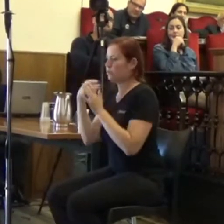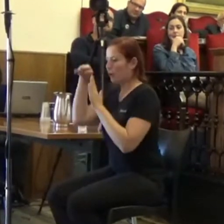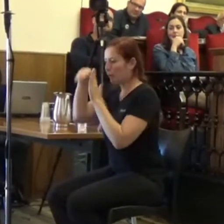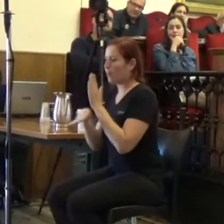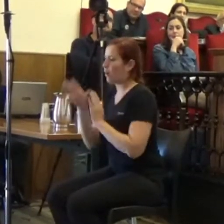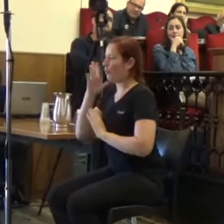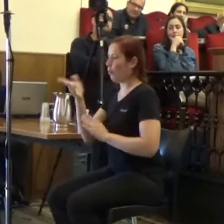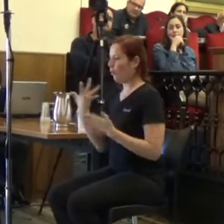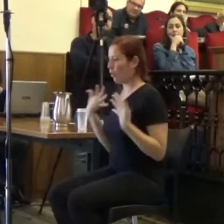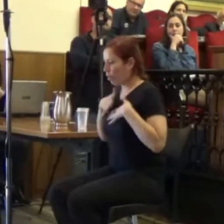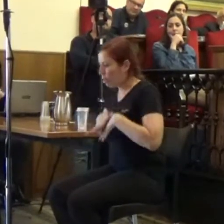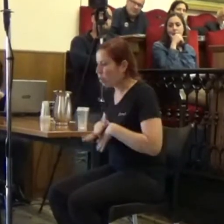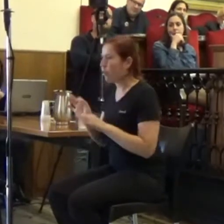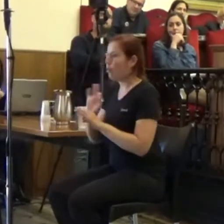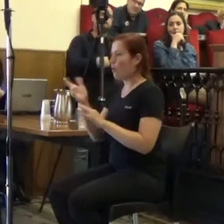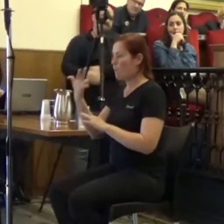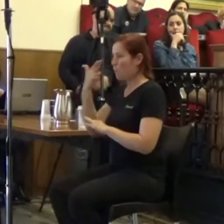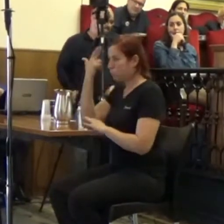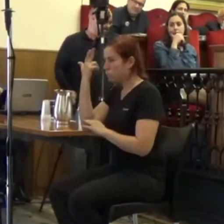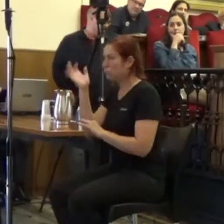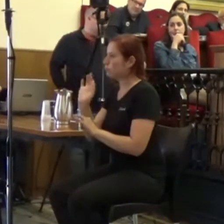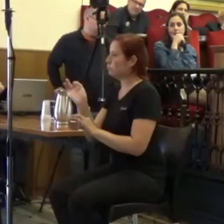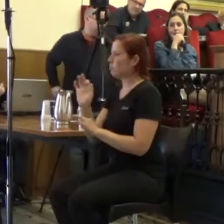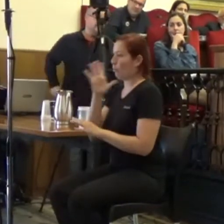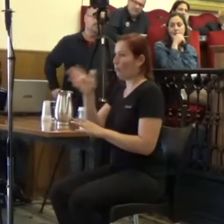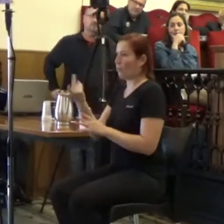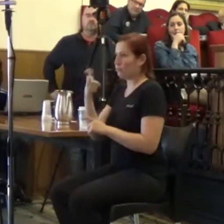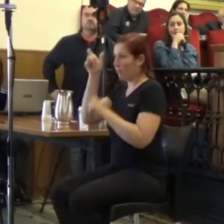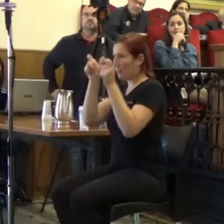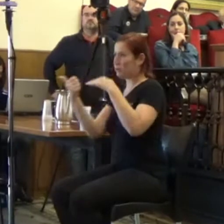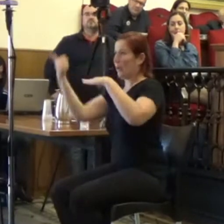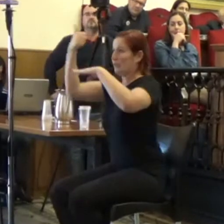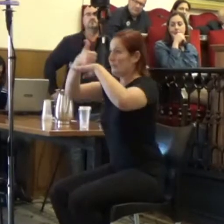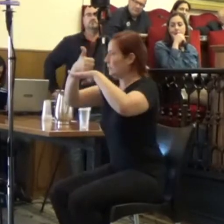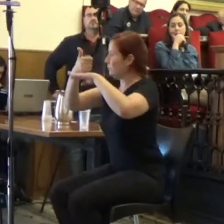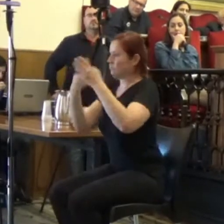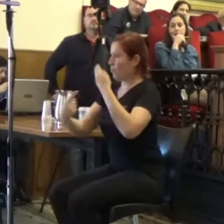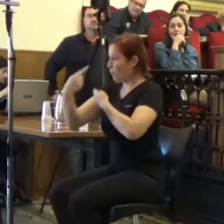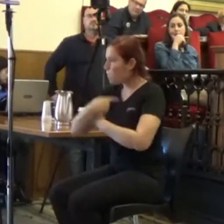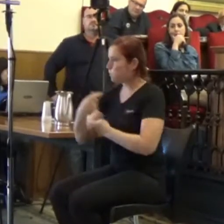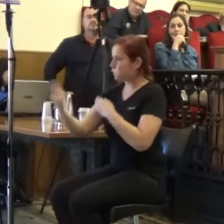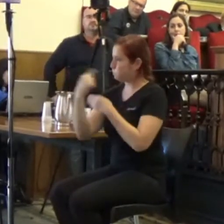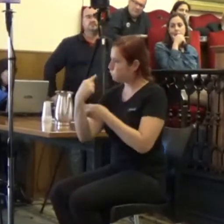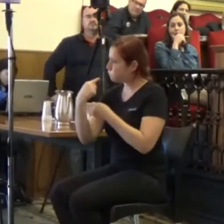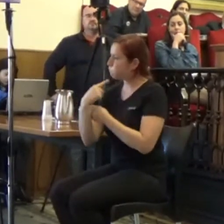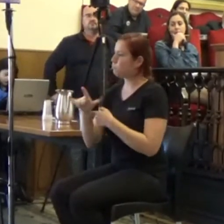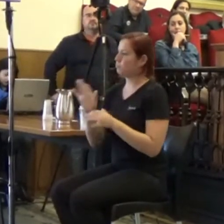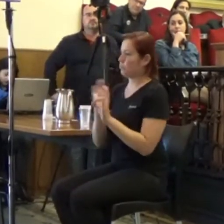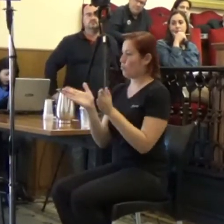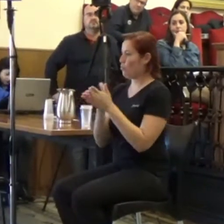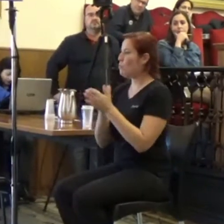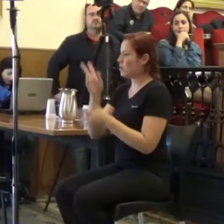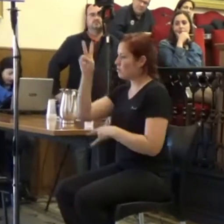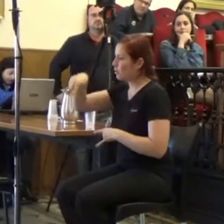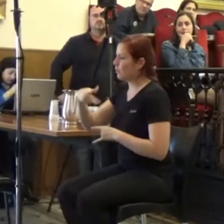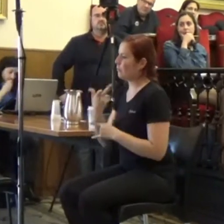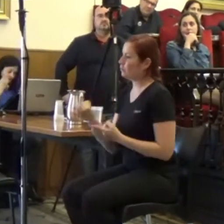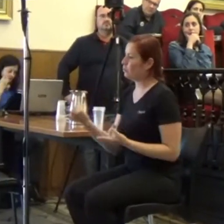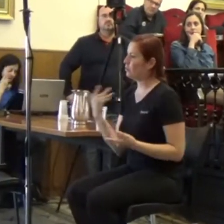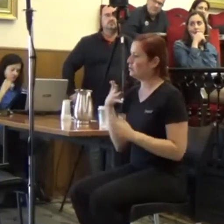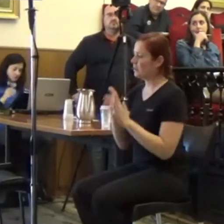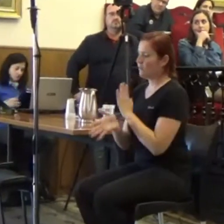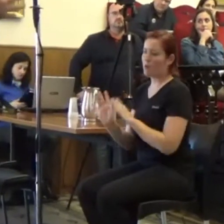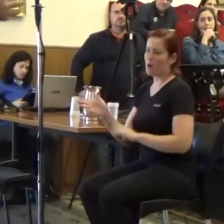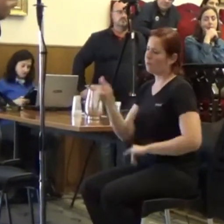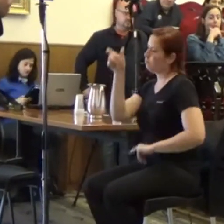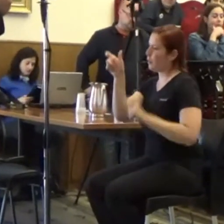casos, a suicidios incitados por sus superiores y compañeros. A estos compañeros, a los cuales denuncio, son excepcionalmente unos